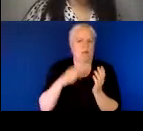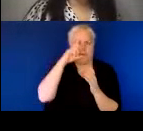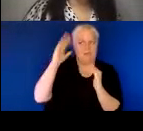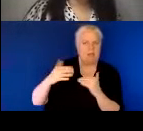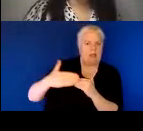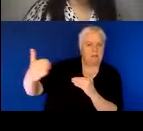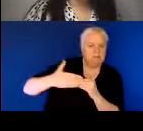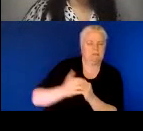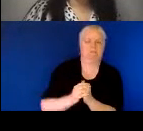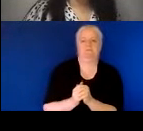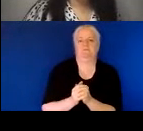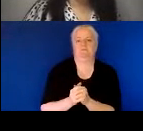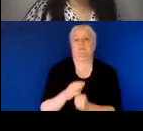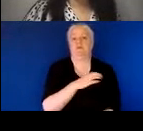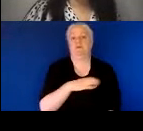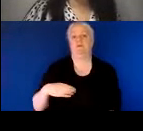那首先，今天晚上我们的居民大会呢，会先有我们最近的这个 Omicron